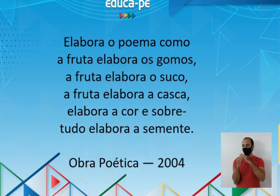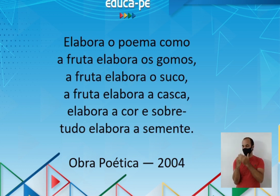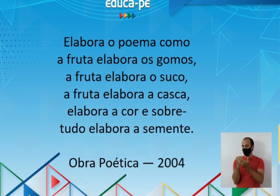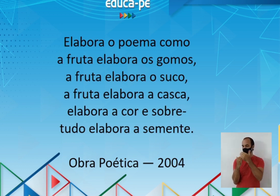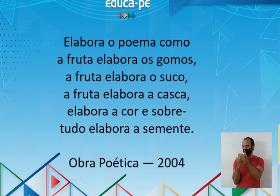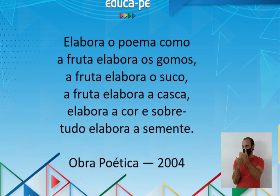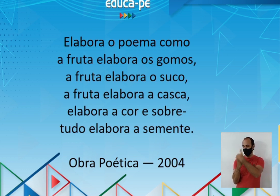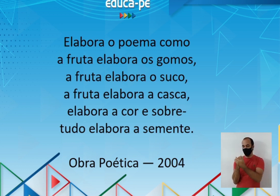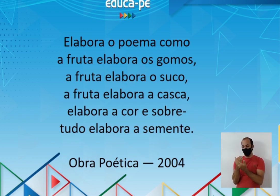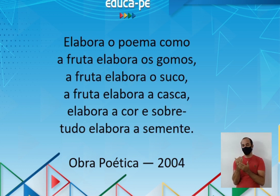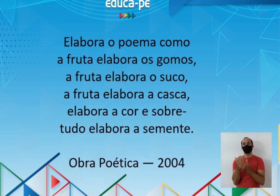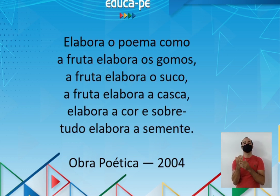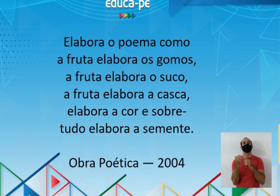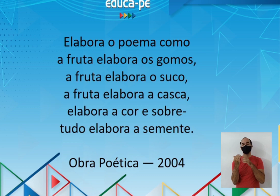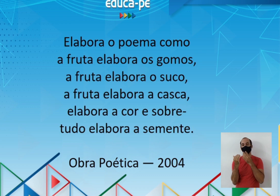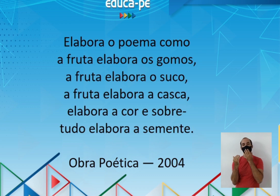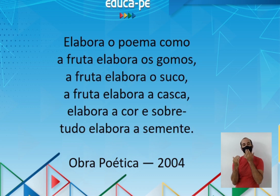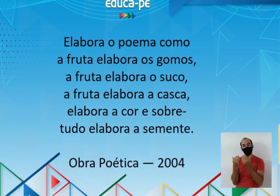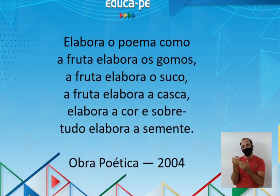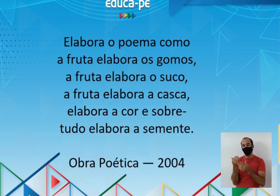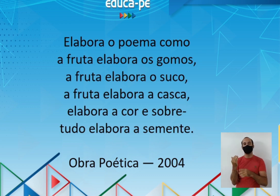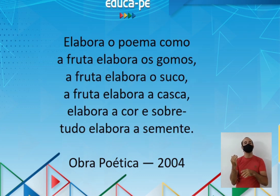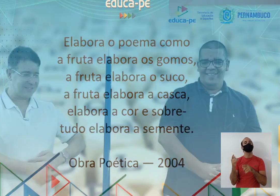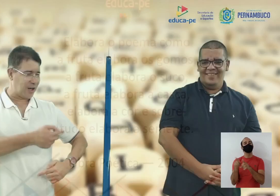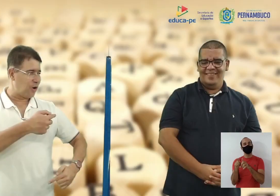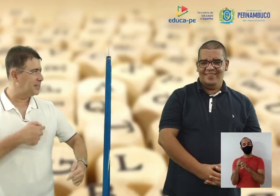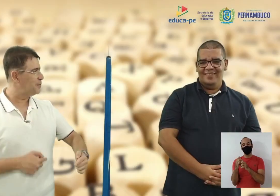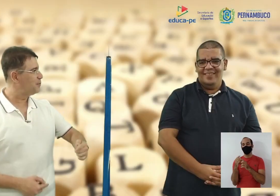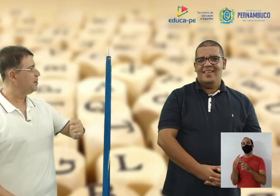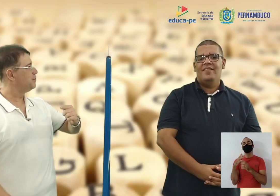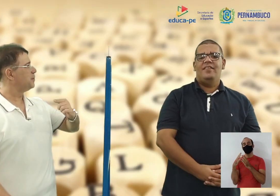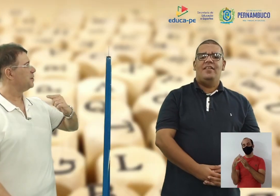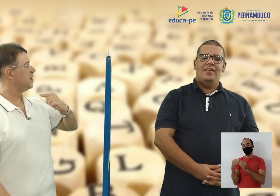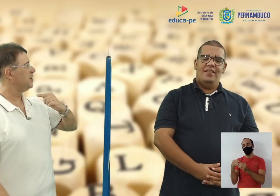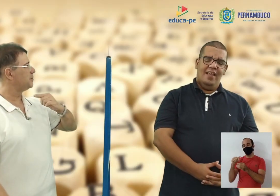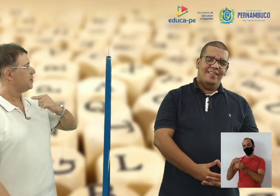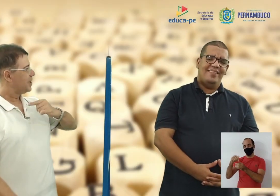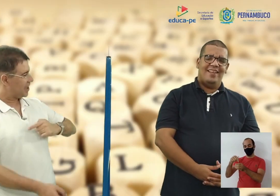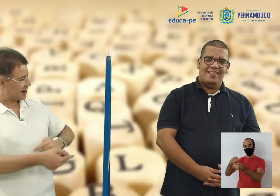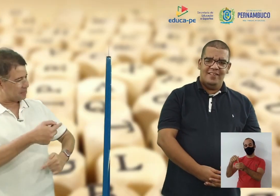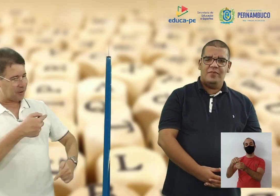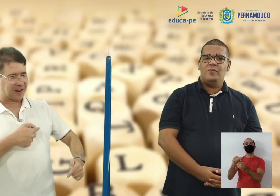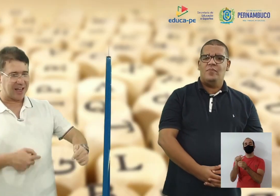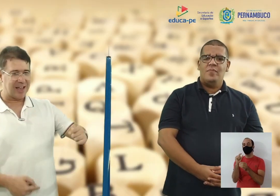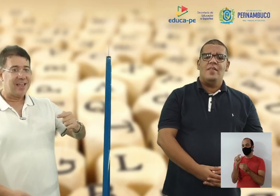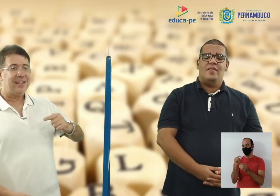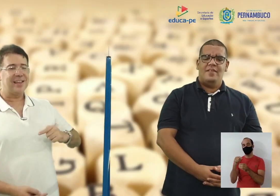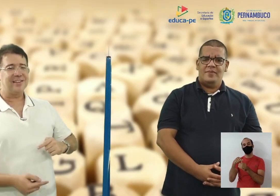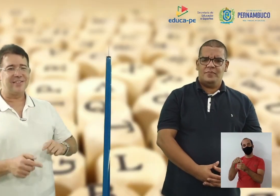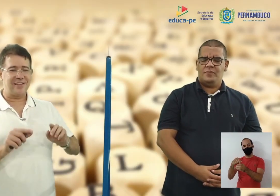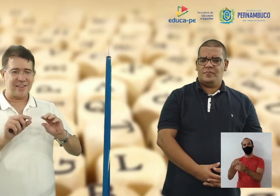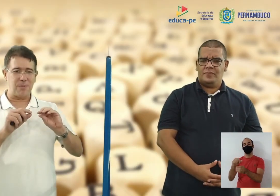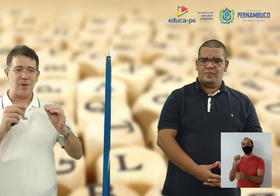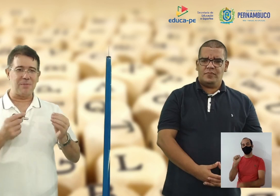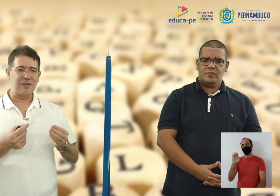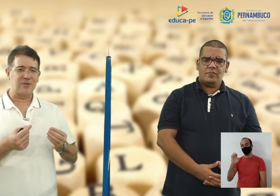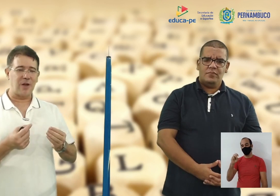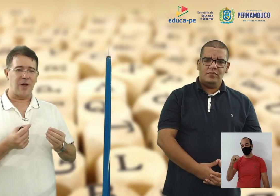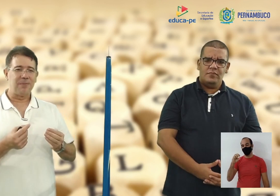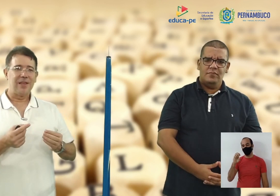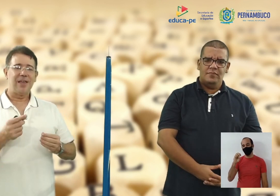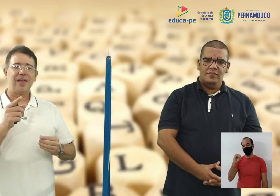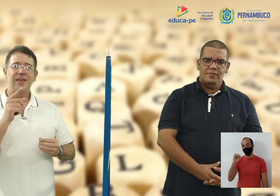e, sobretudo, elabora a semente. Aí fica essa roda viva, não é isso? Exato. Elaborar. Interessante que é um